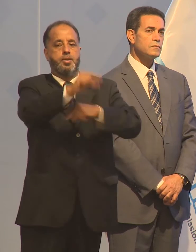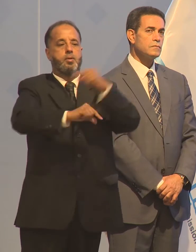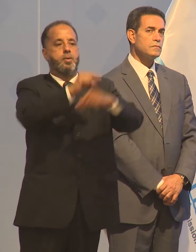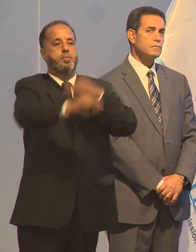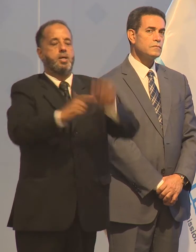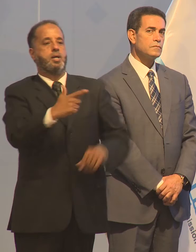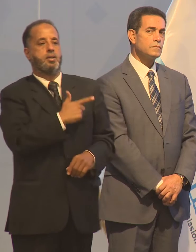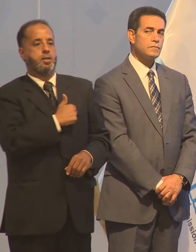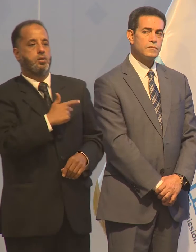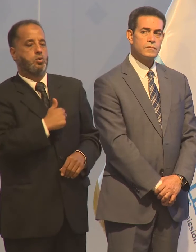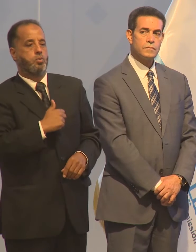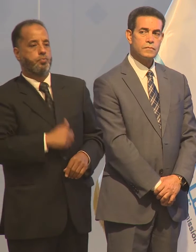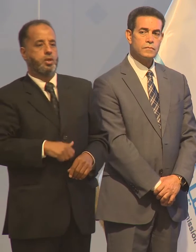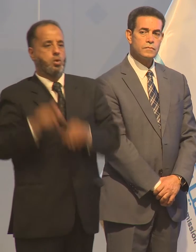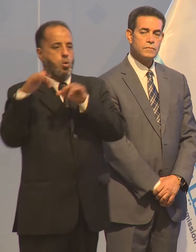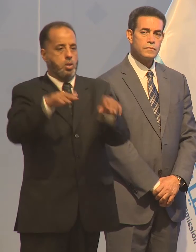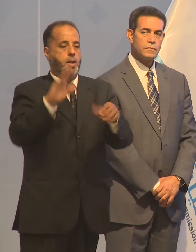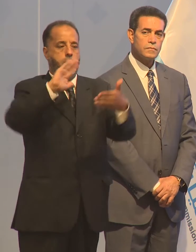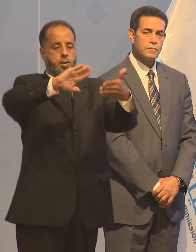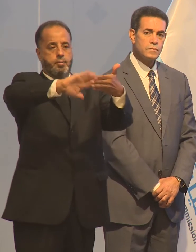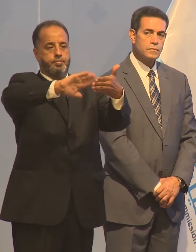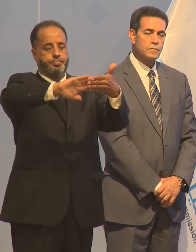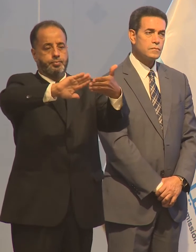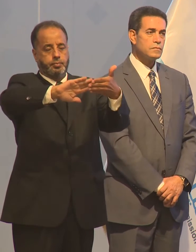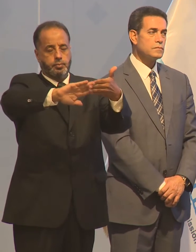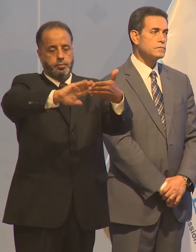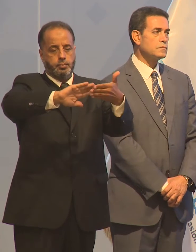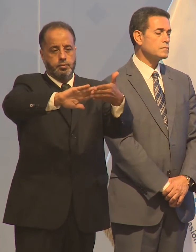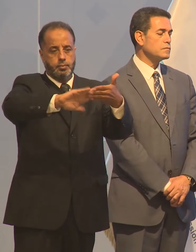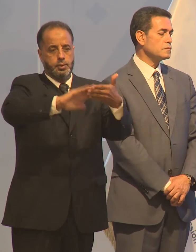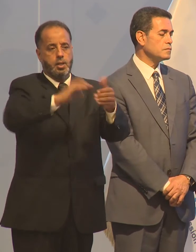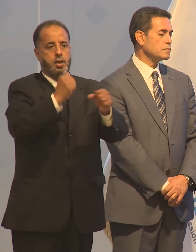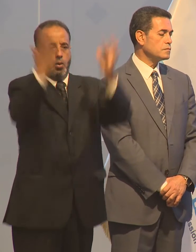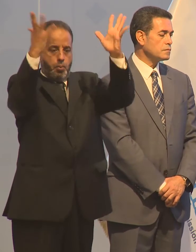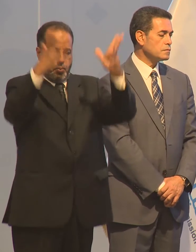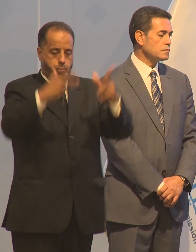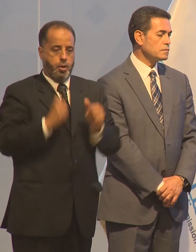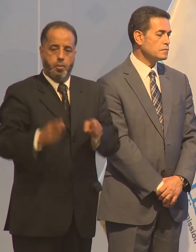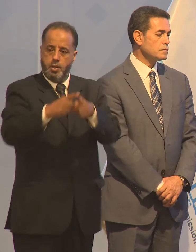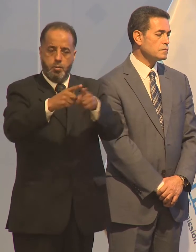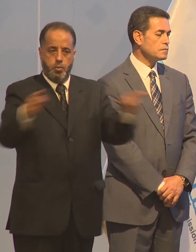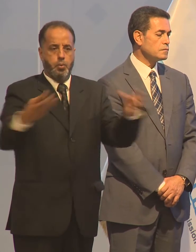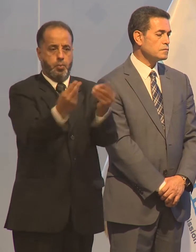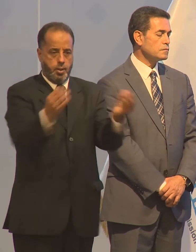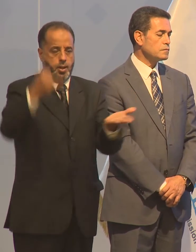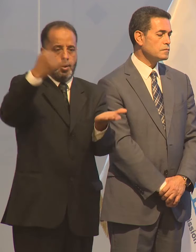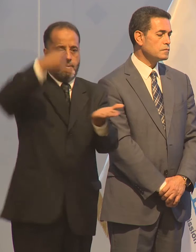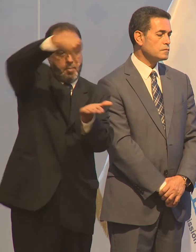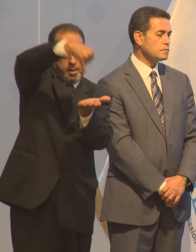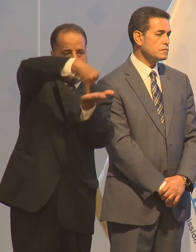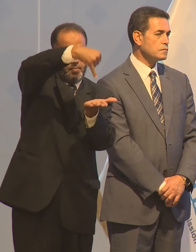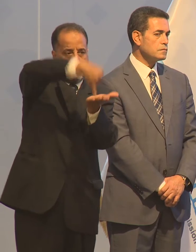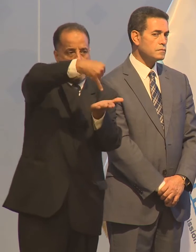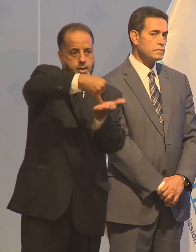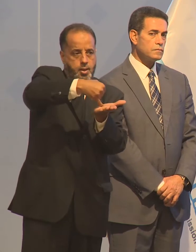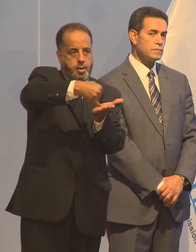ما يسمى بإدارة الحشود والتعامل مع الأعداد لما تكون في أعداد كبيرة أمام المراكز